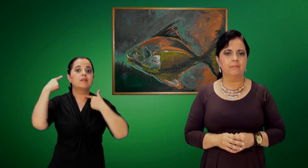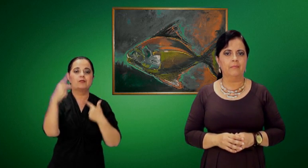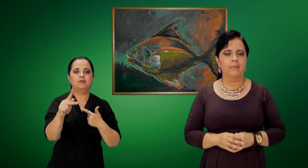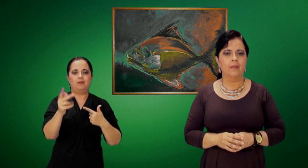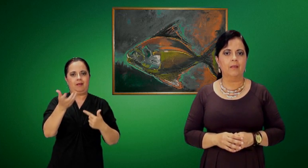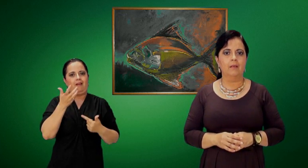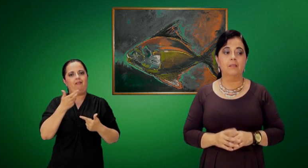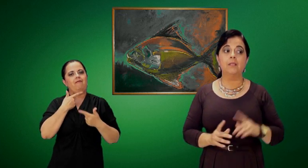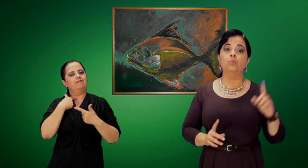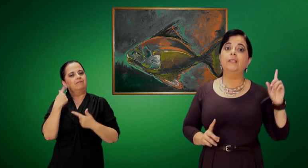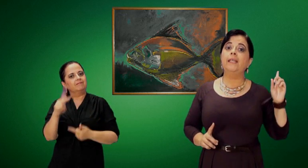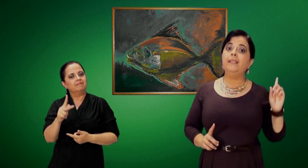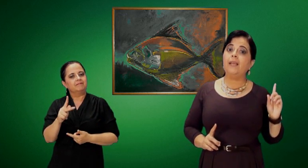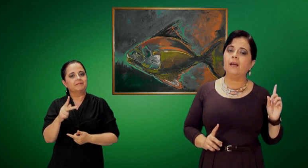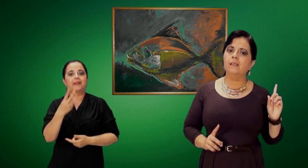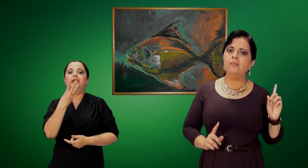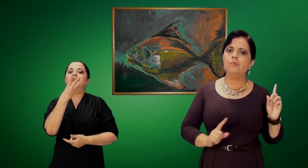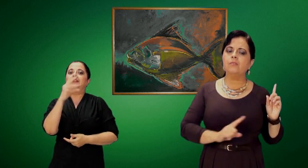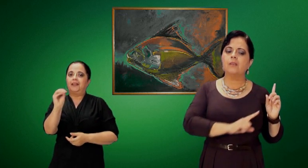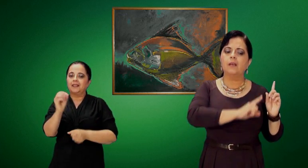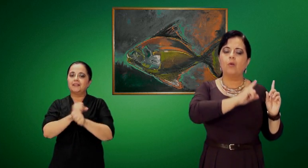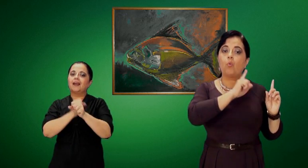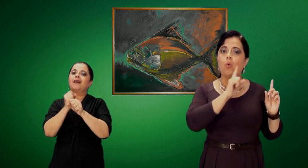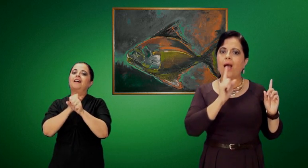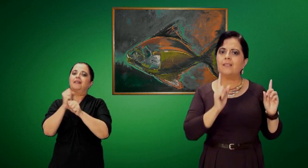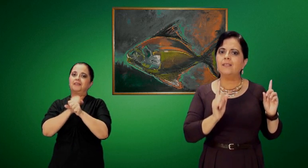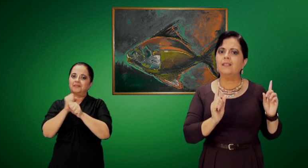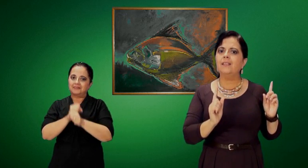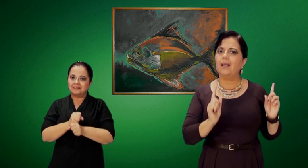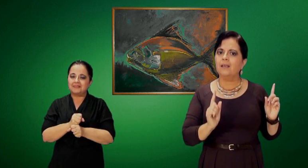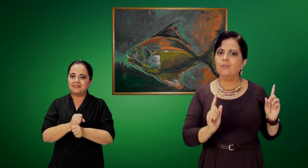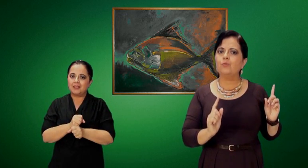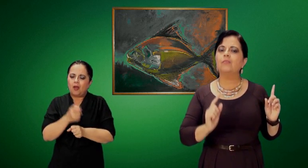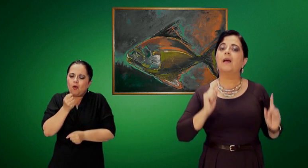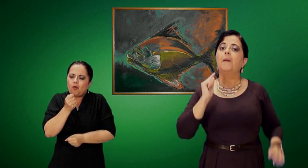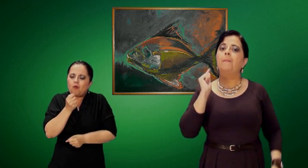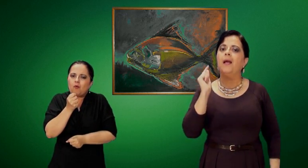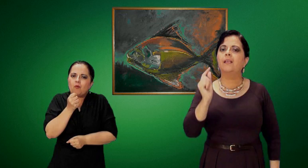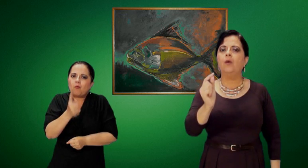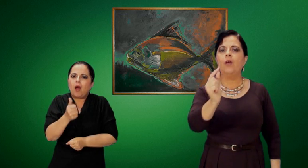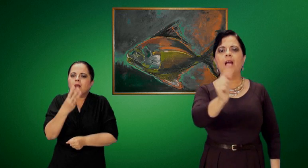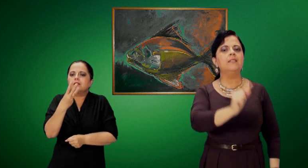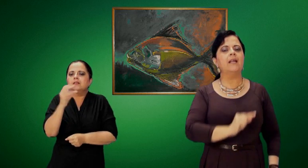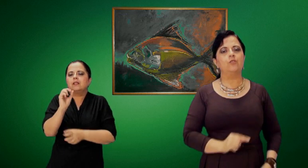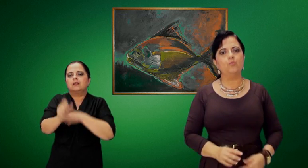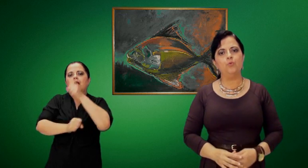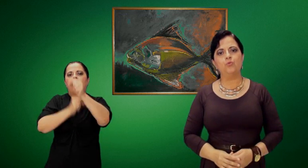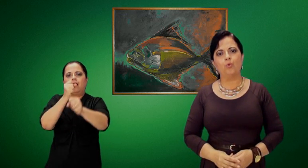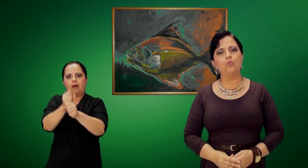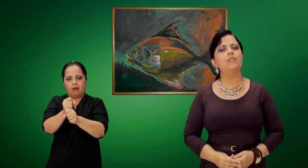deseja. São 30 anos, quase 30 anos, para que eu